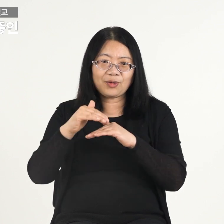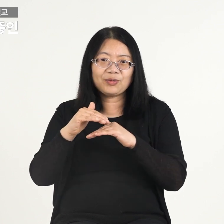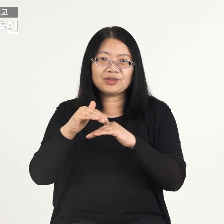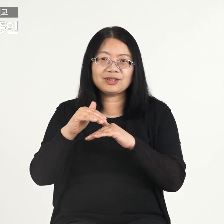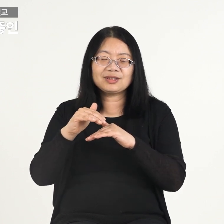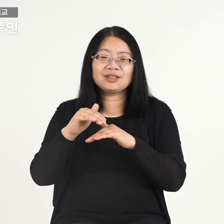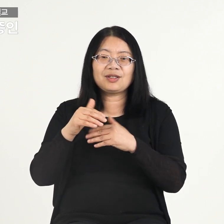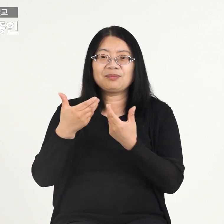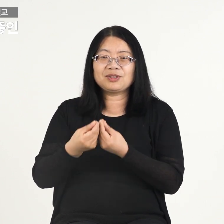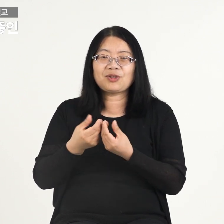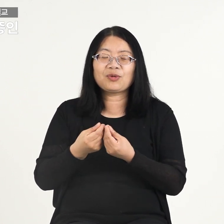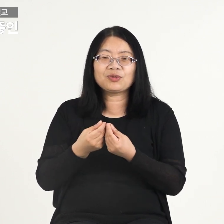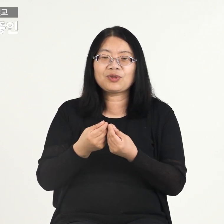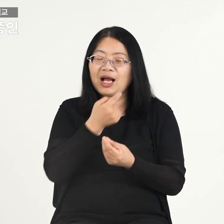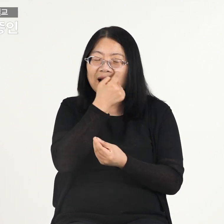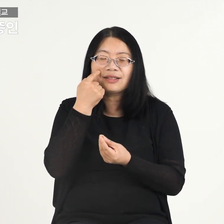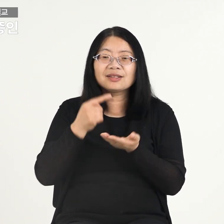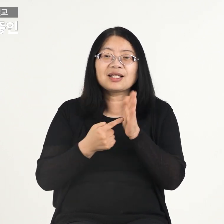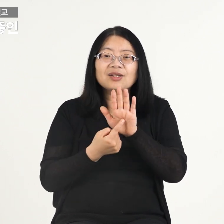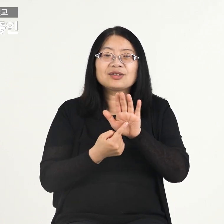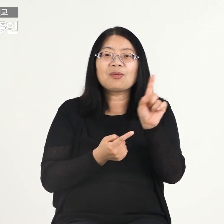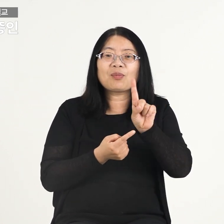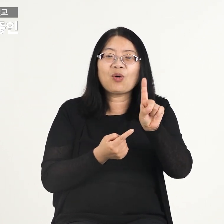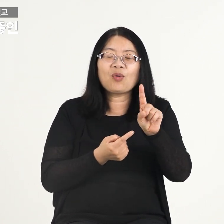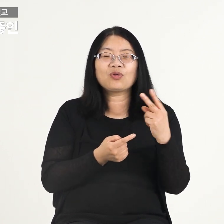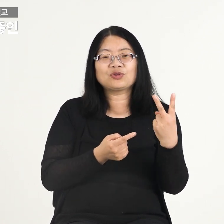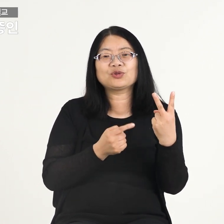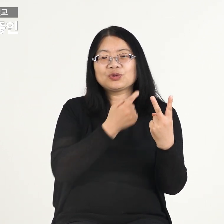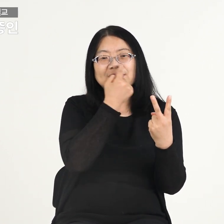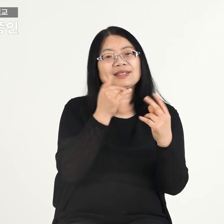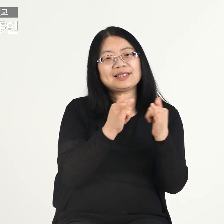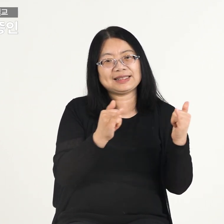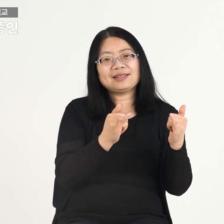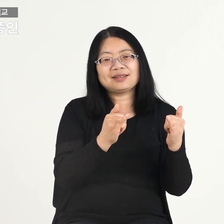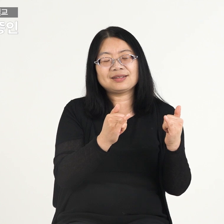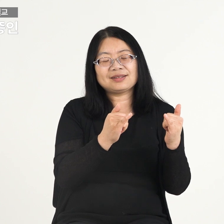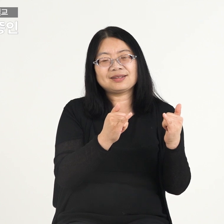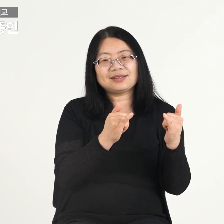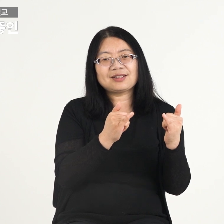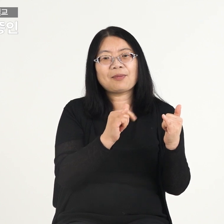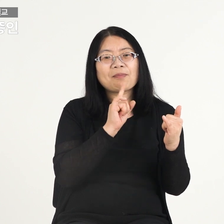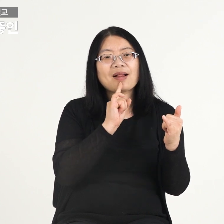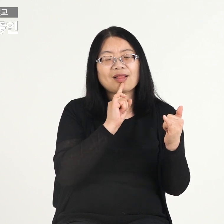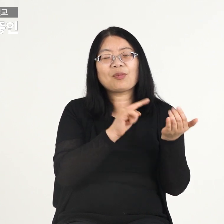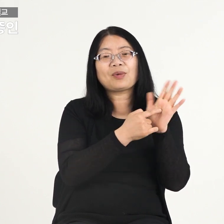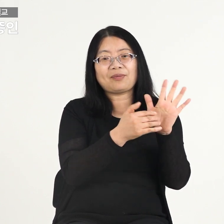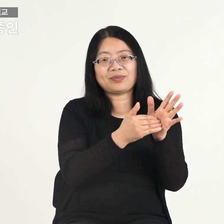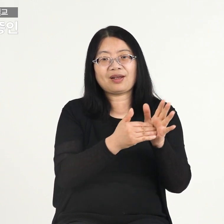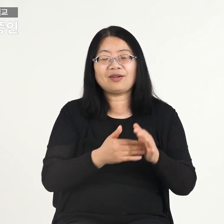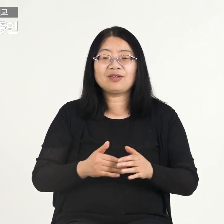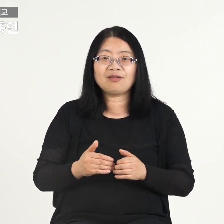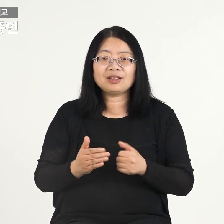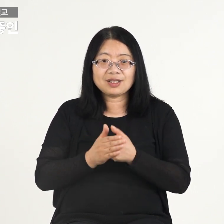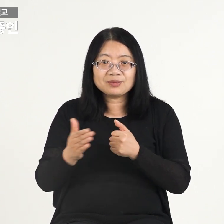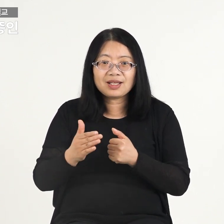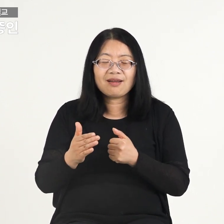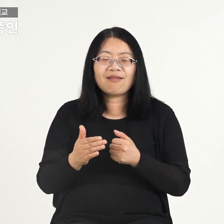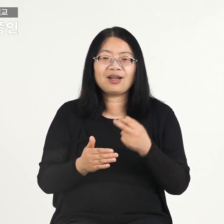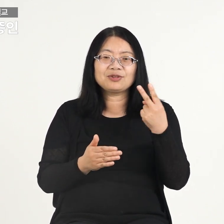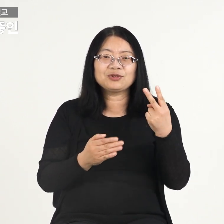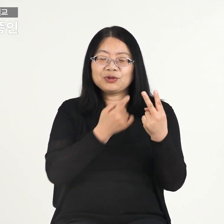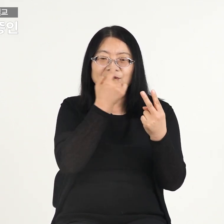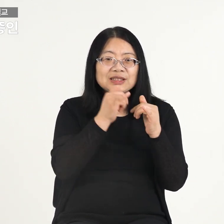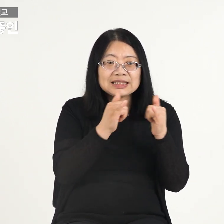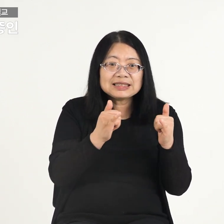증인이라고 부른다고요. 믿습니까? 아, 그러니까 두 증인이라는 말은